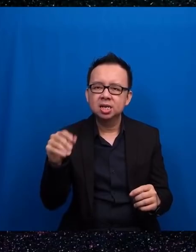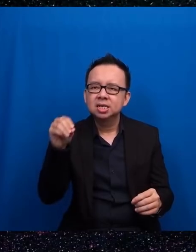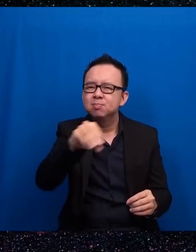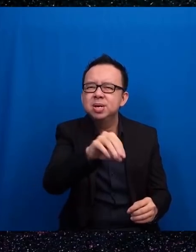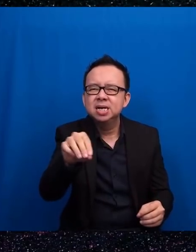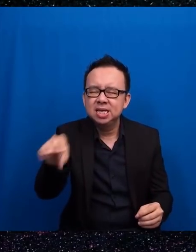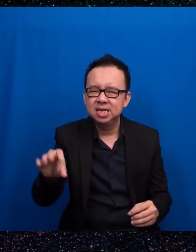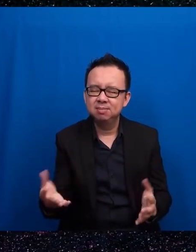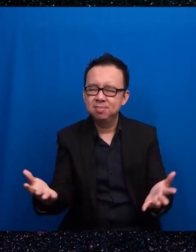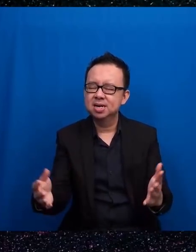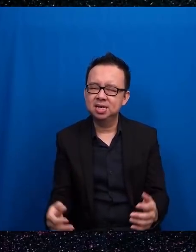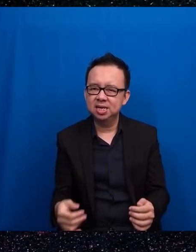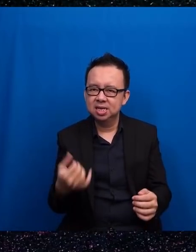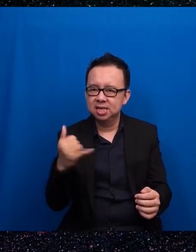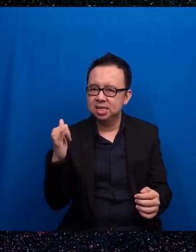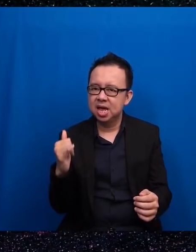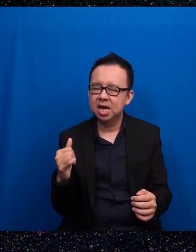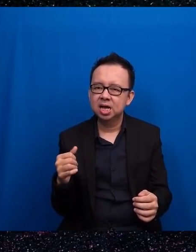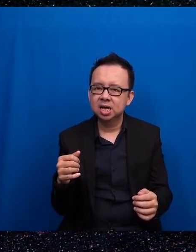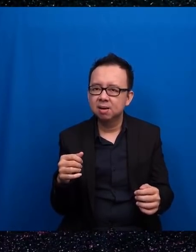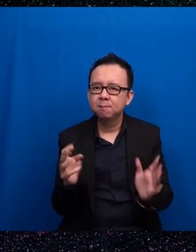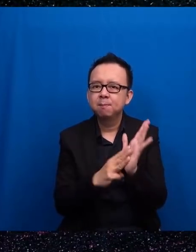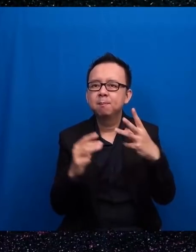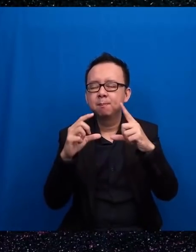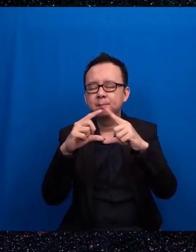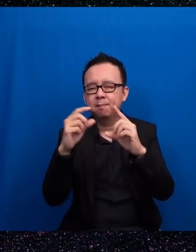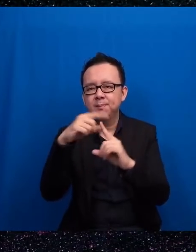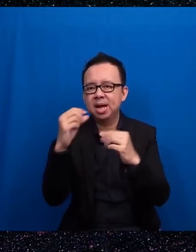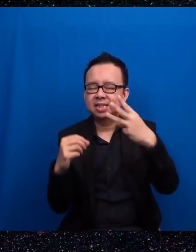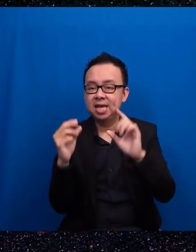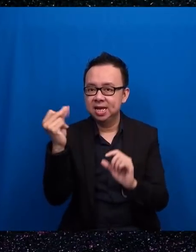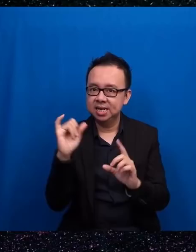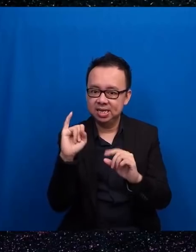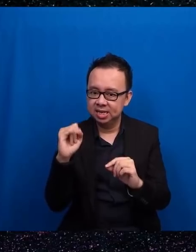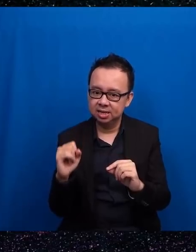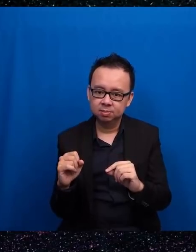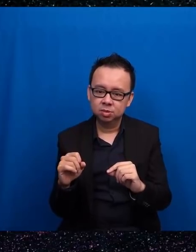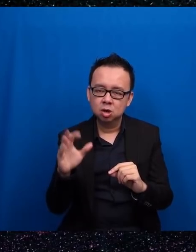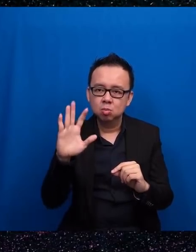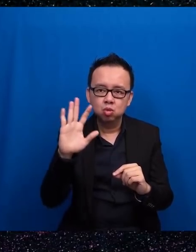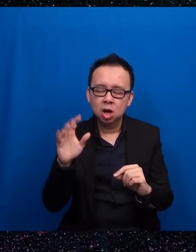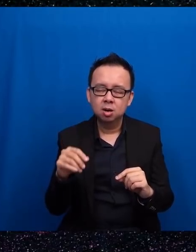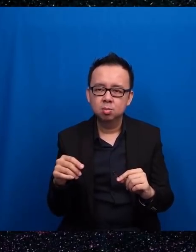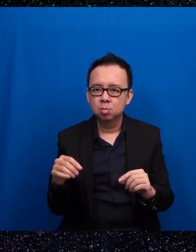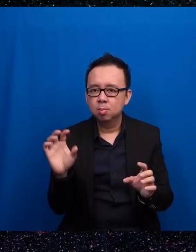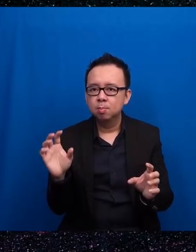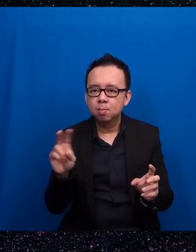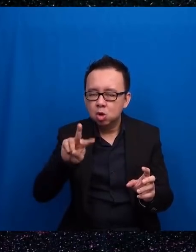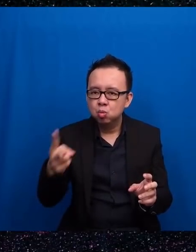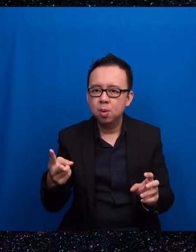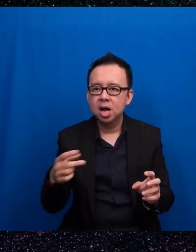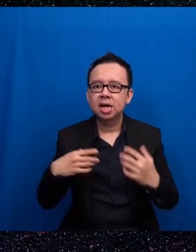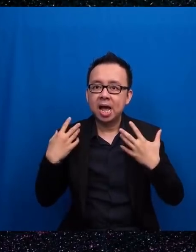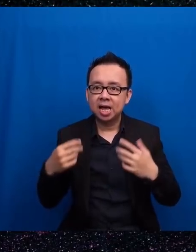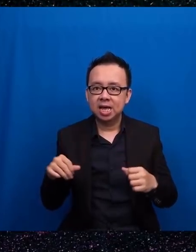tambahkan sesuatu yang material sifatnya kepada kita, atau Tuhan mengupgrade lifestyle atau gaya hidup kita, bukan. Tapi